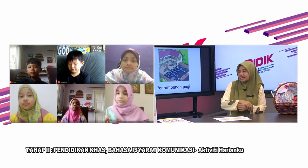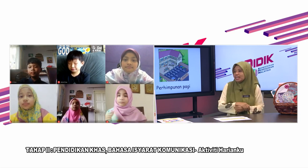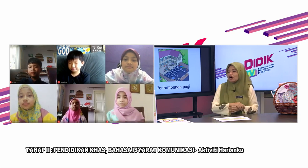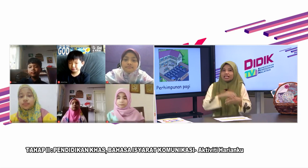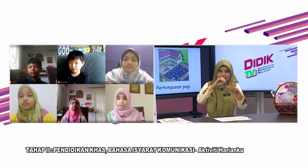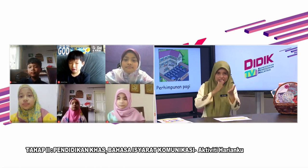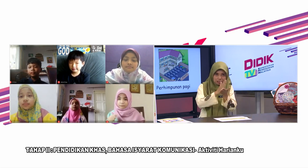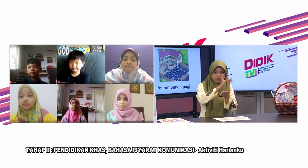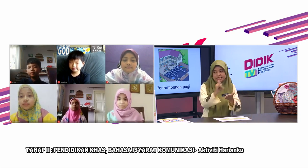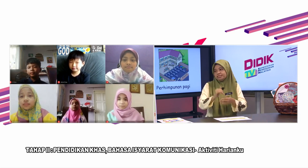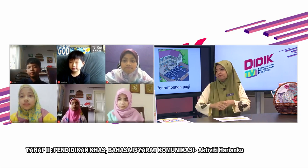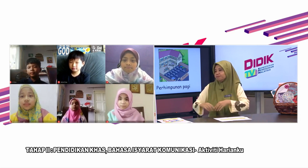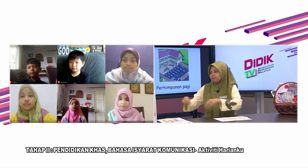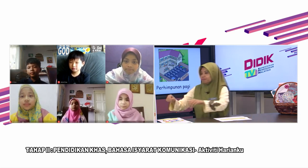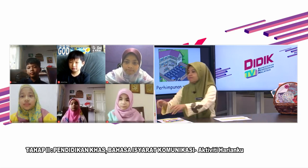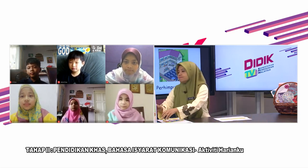Pagi-pagi, ya? Okey, seterusnya.